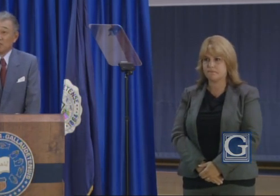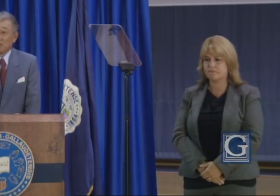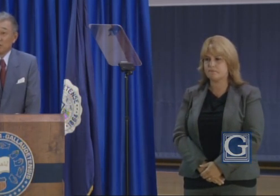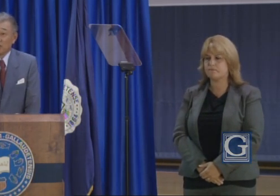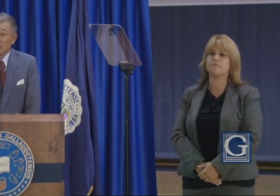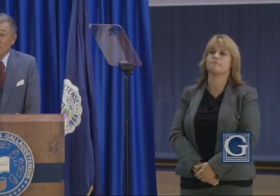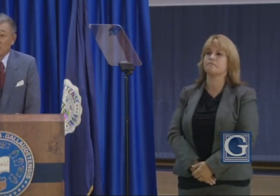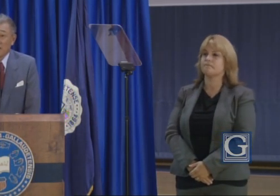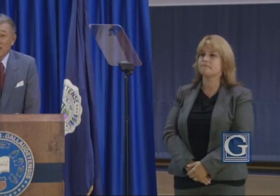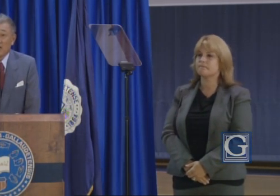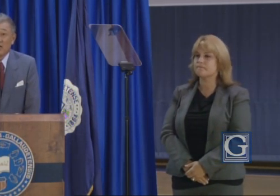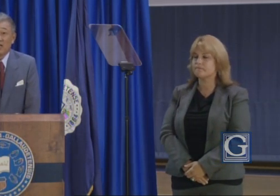様方は